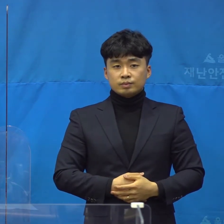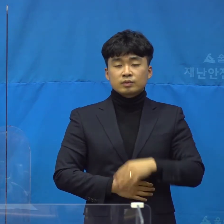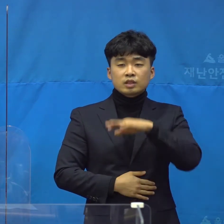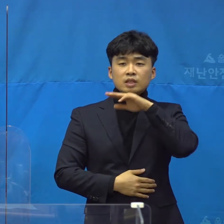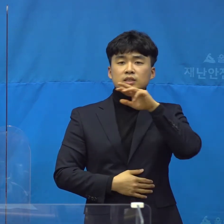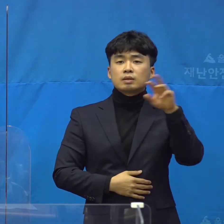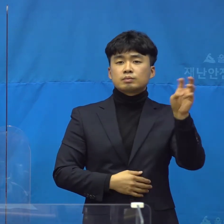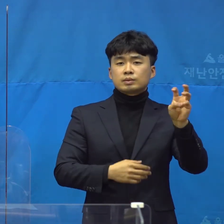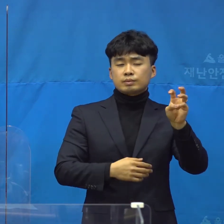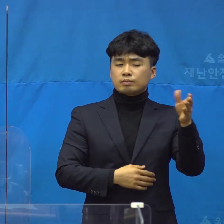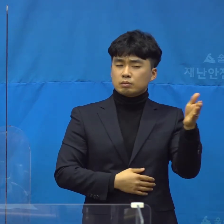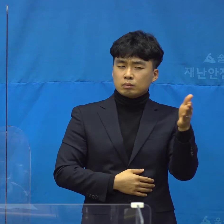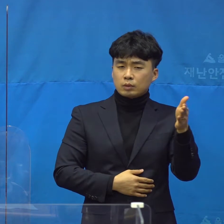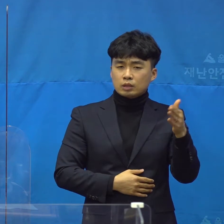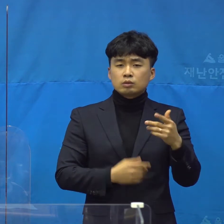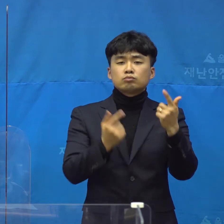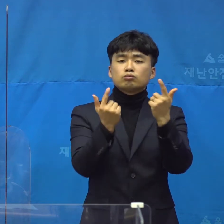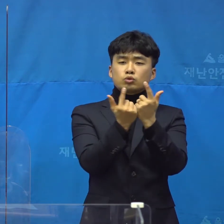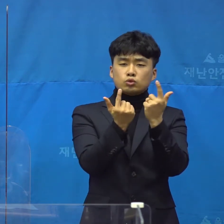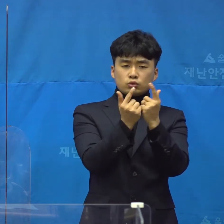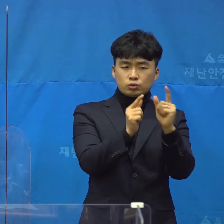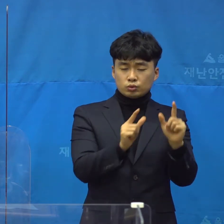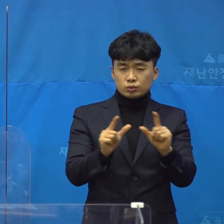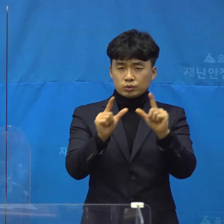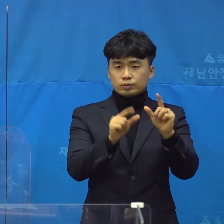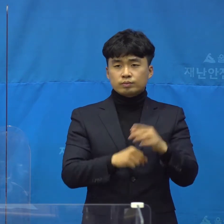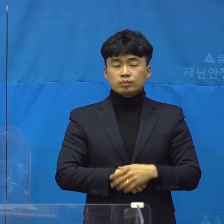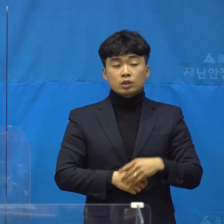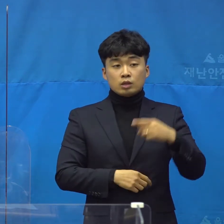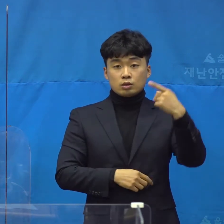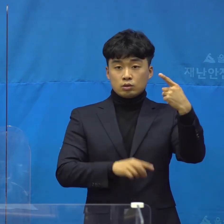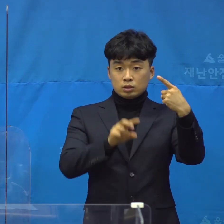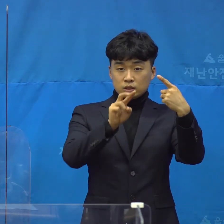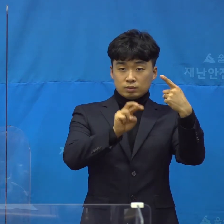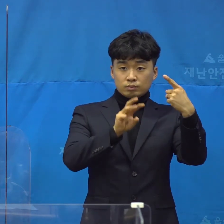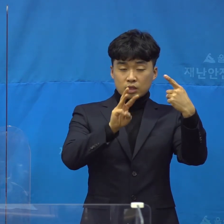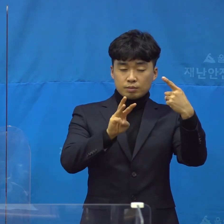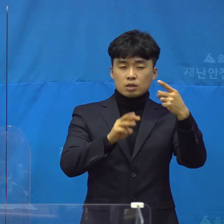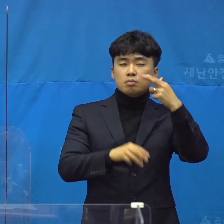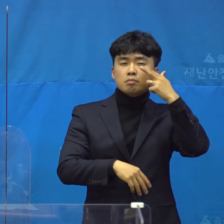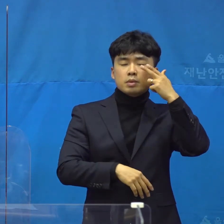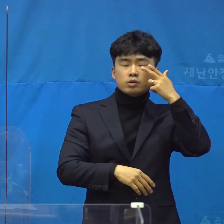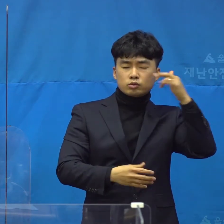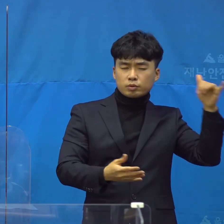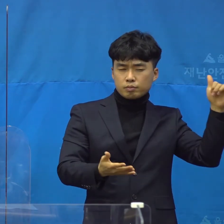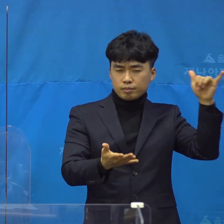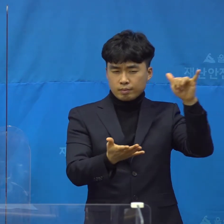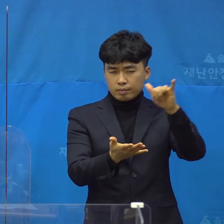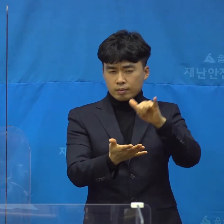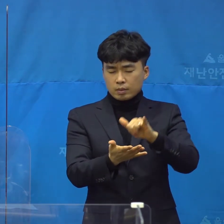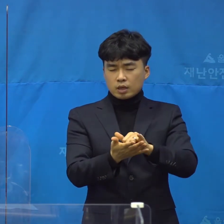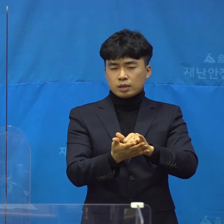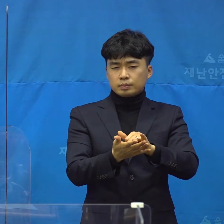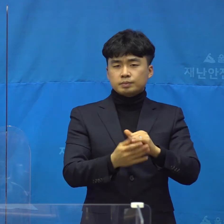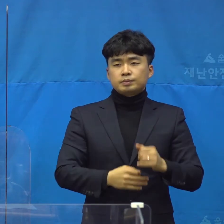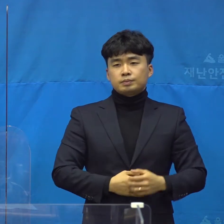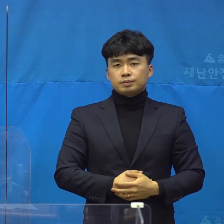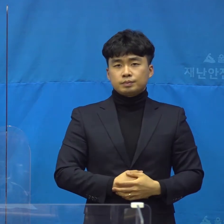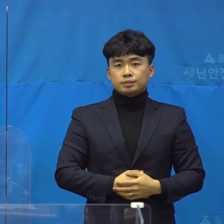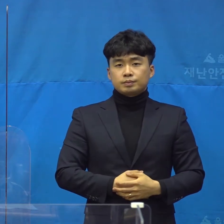30대로 울산 북구 거주자입니다. 1월 23일 미국에서 입국한 해외